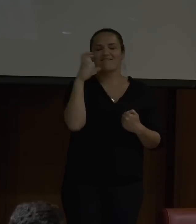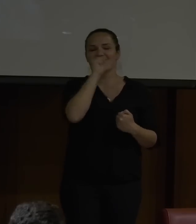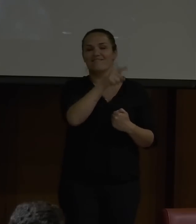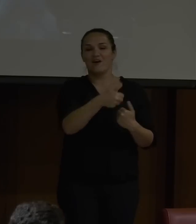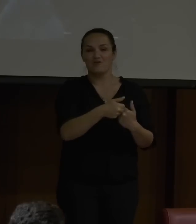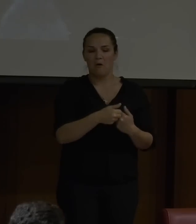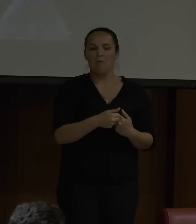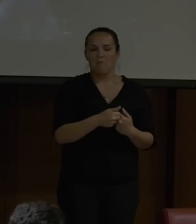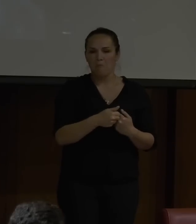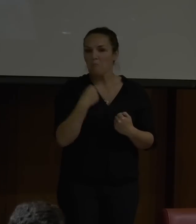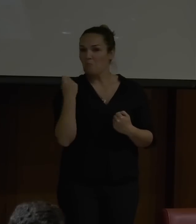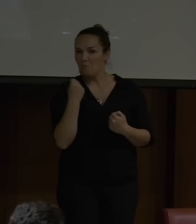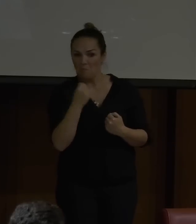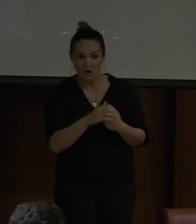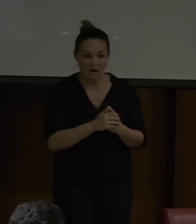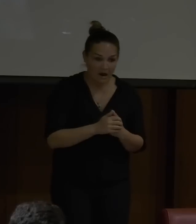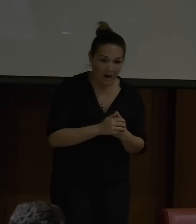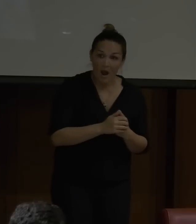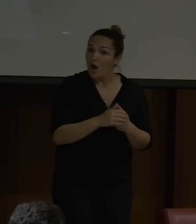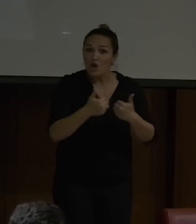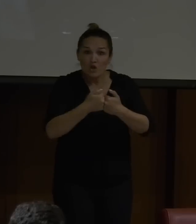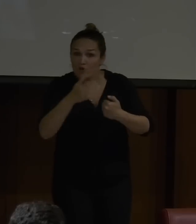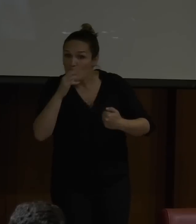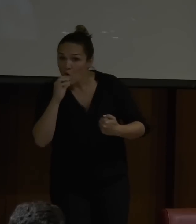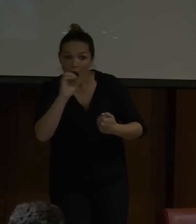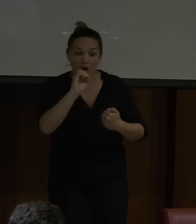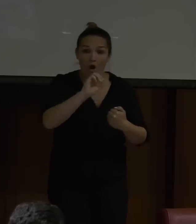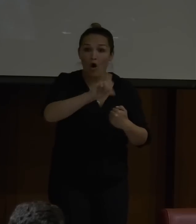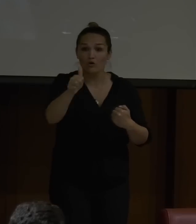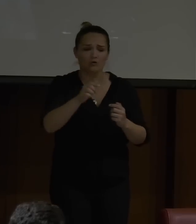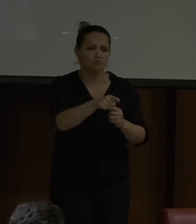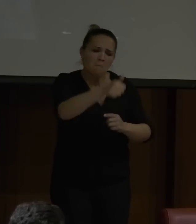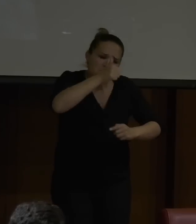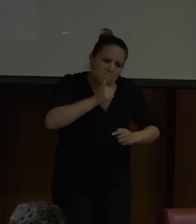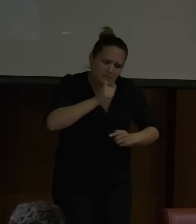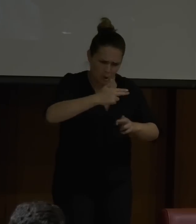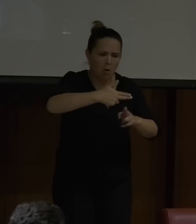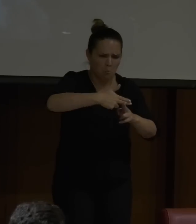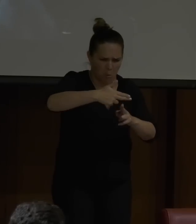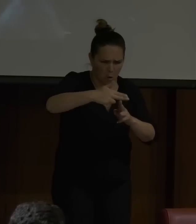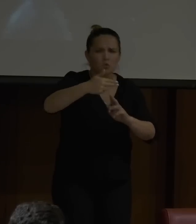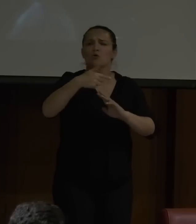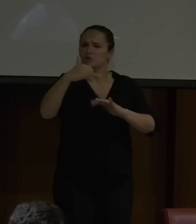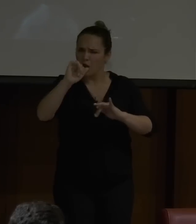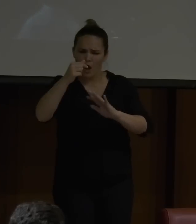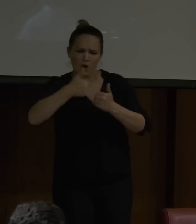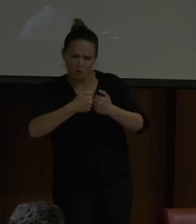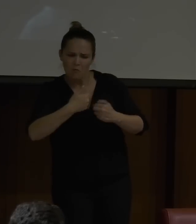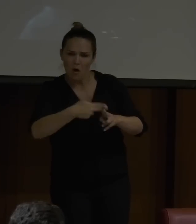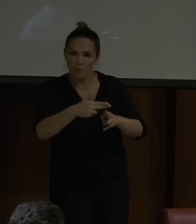tenía un pretendiente. Si el tal muchacho no existía, le decía a la niña, tienes que tener paciencia. Entonces, tengo este